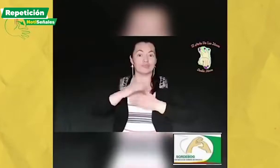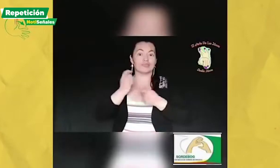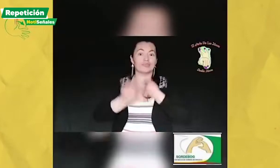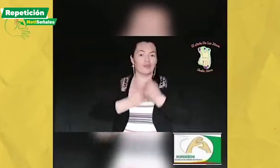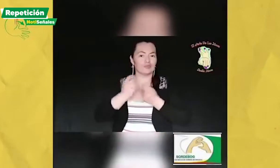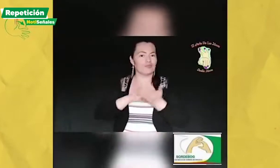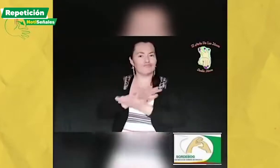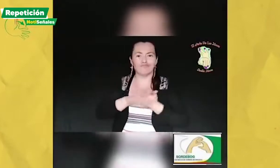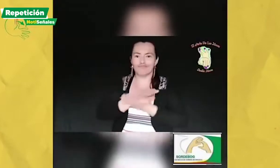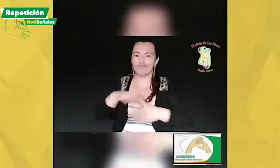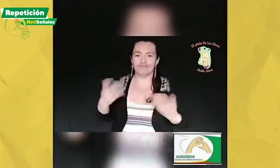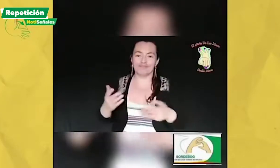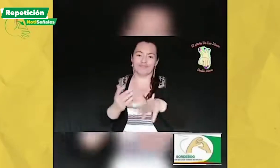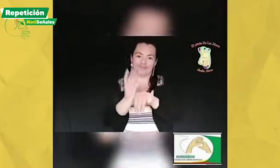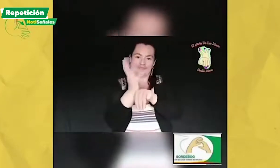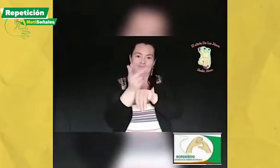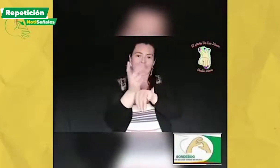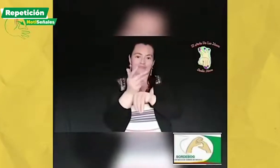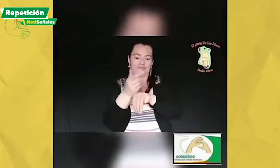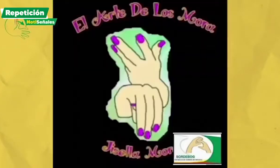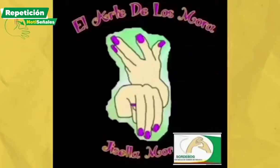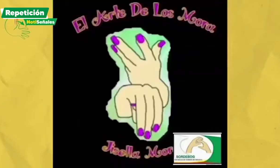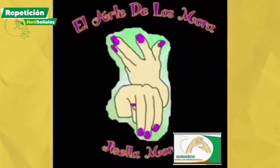El Arte De Los Mora